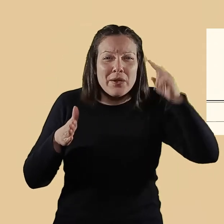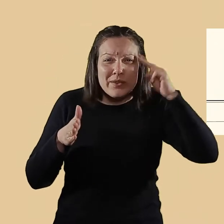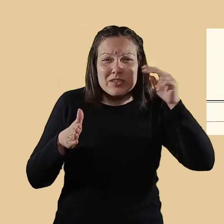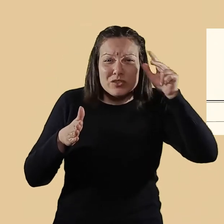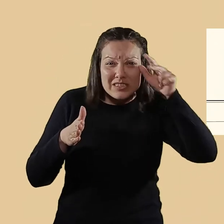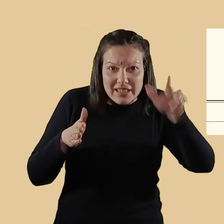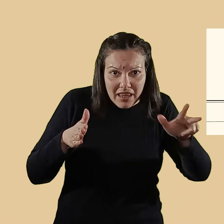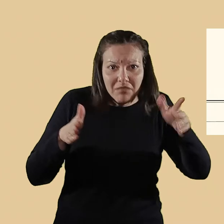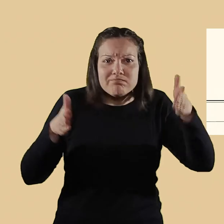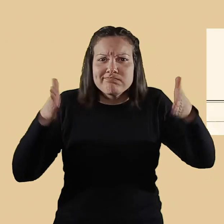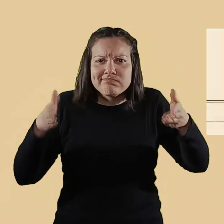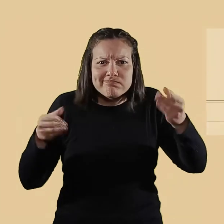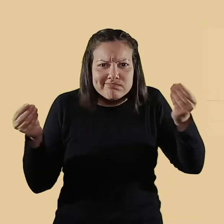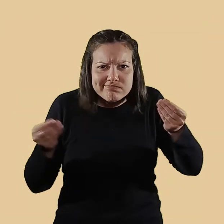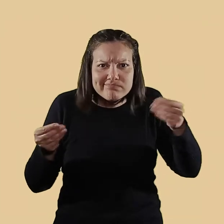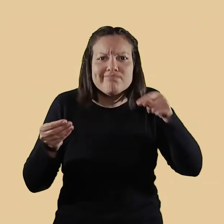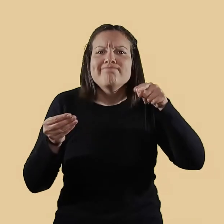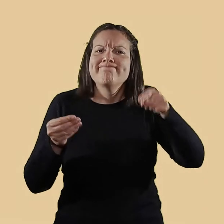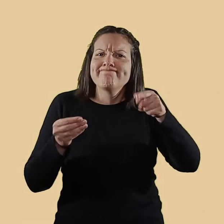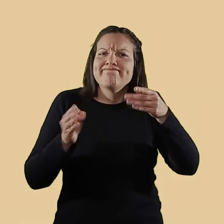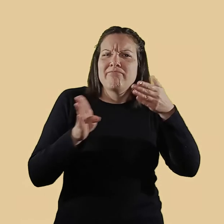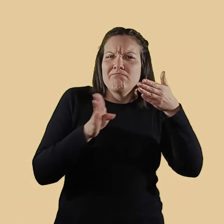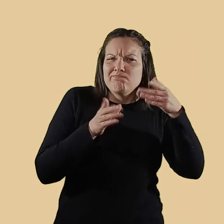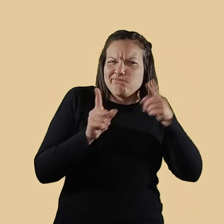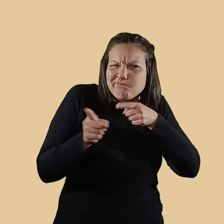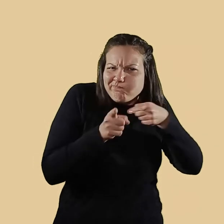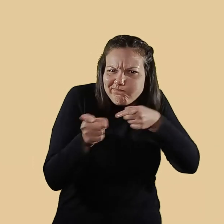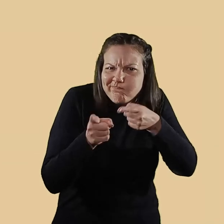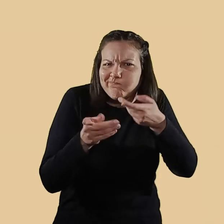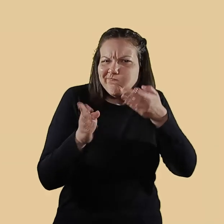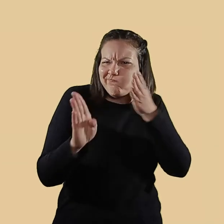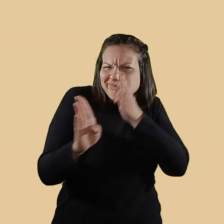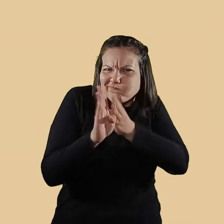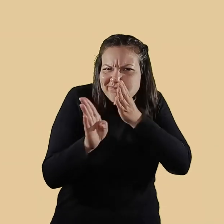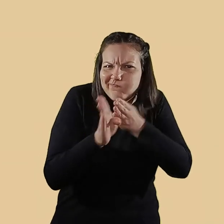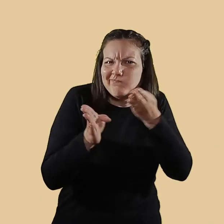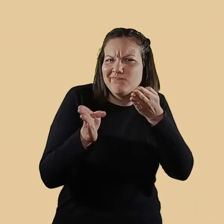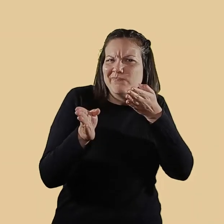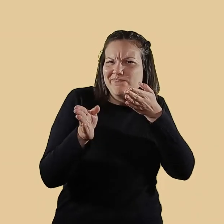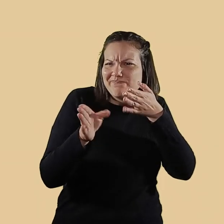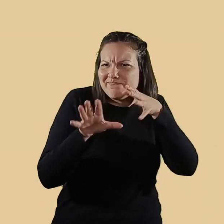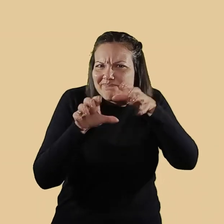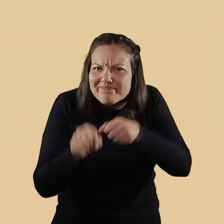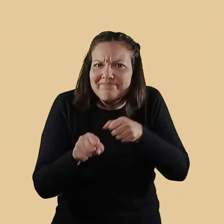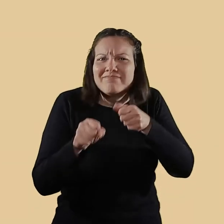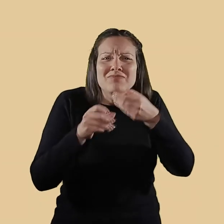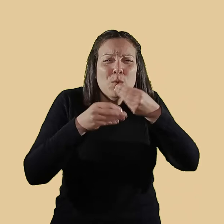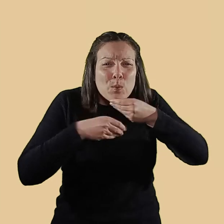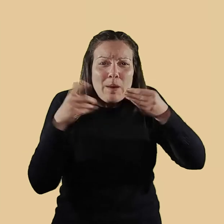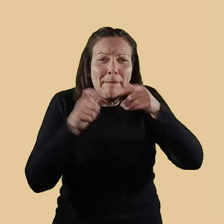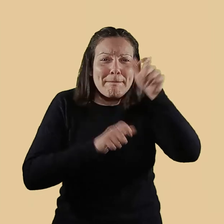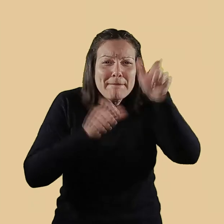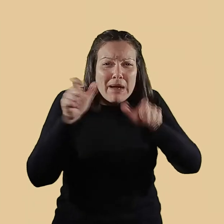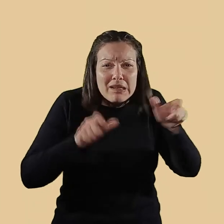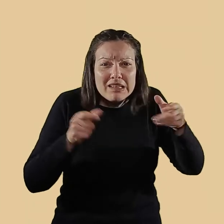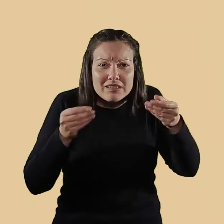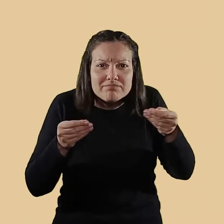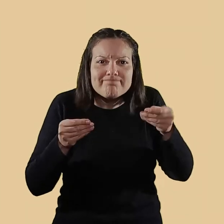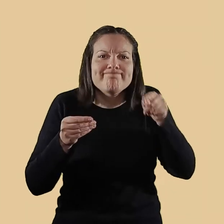1976-1983, comenzó una persecución y hostigamiento a todo aquel que perteneciera a la